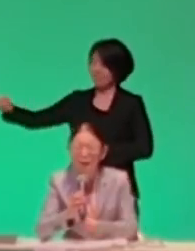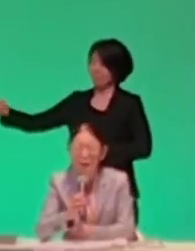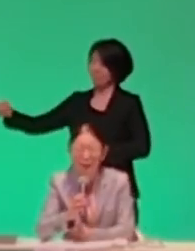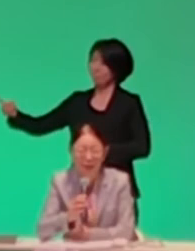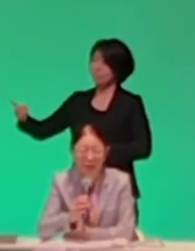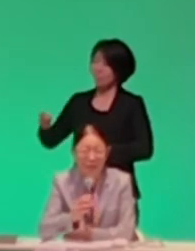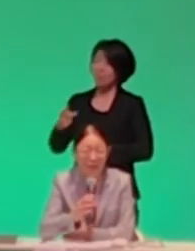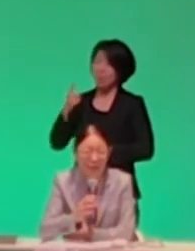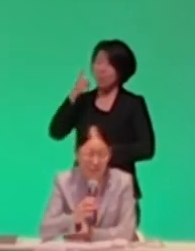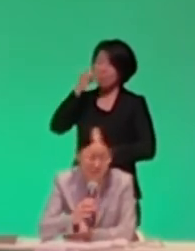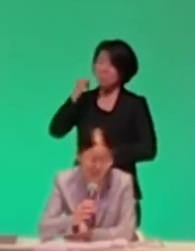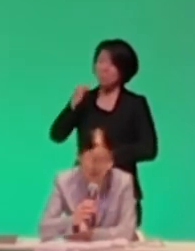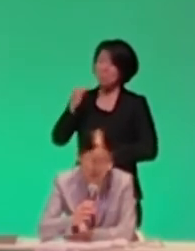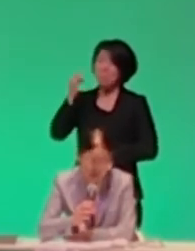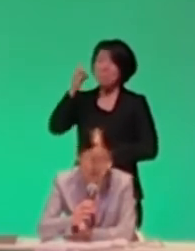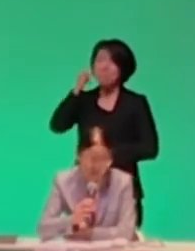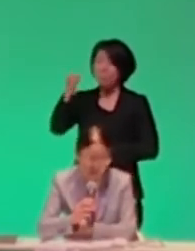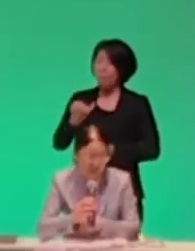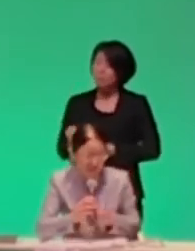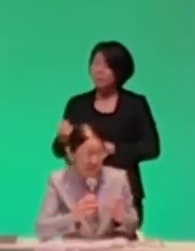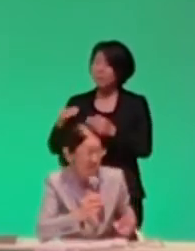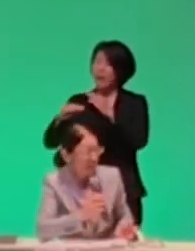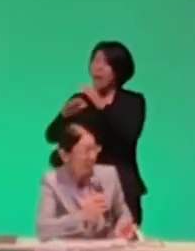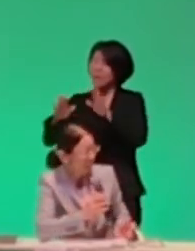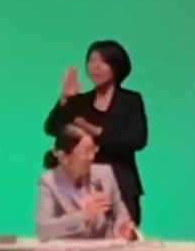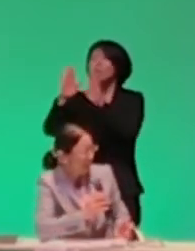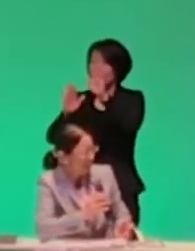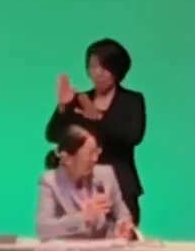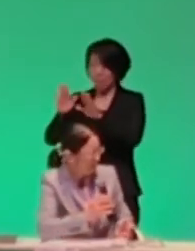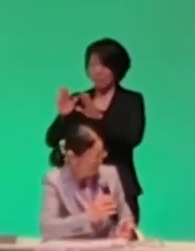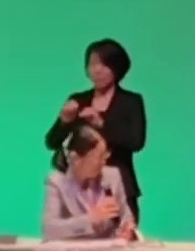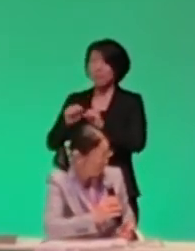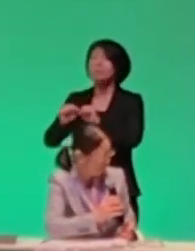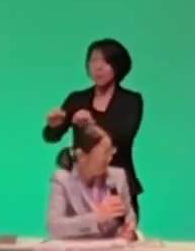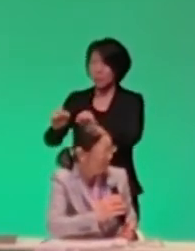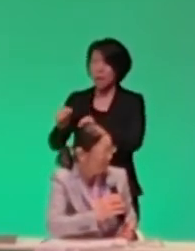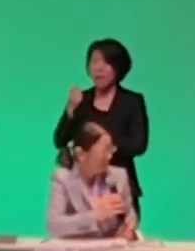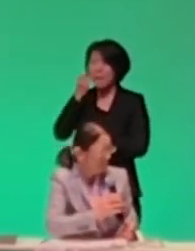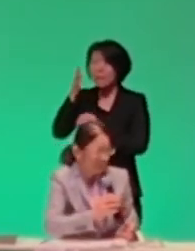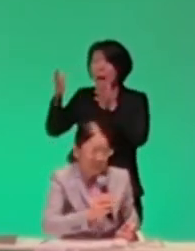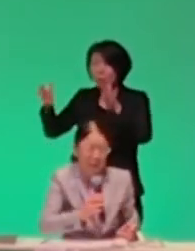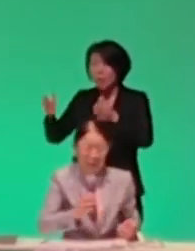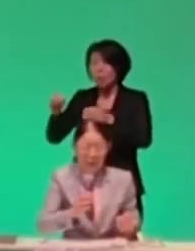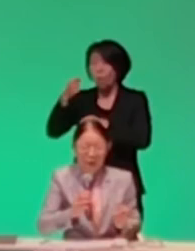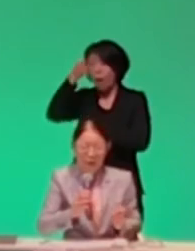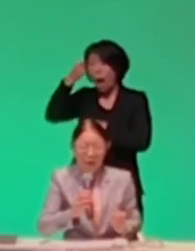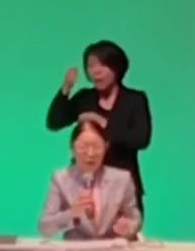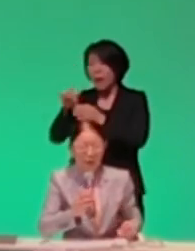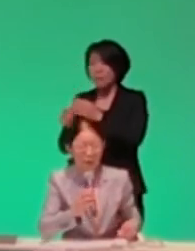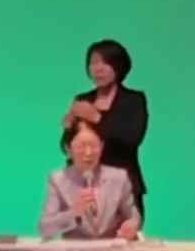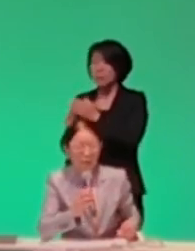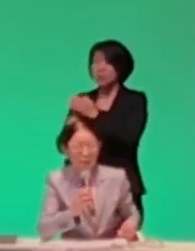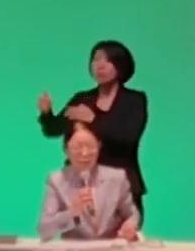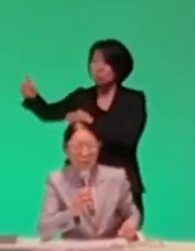母子家庭状態で暮らしてる時に1ヶ月の海外出張で、